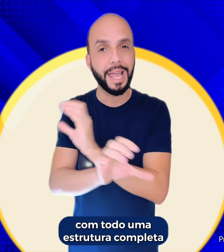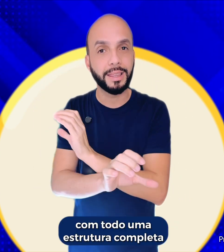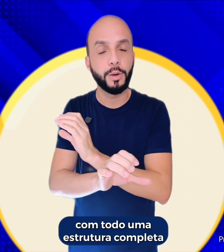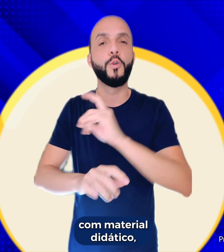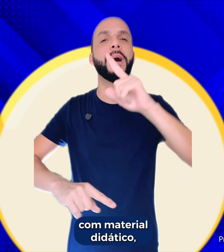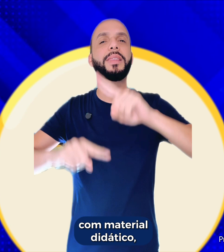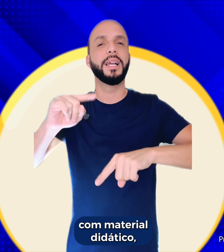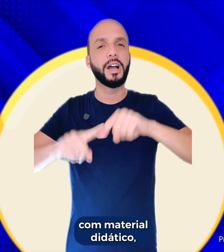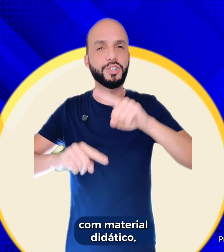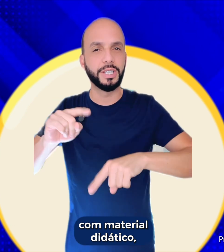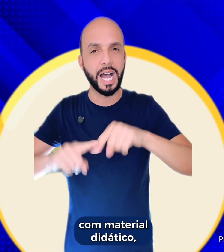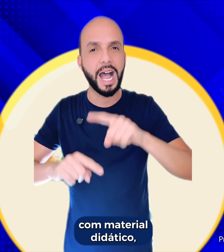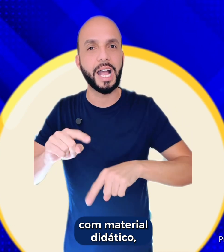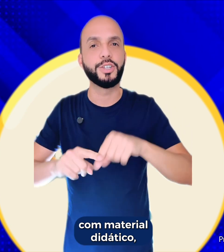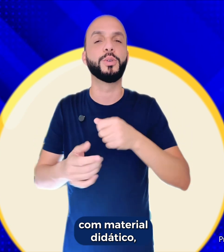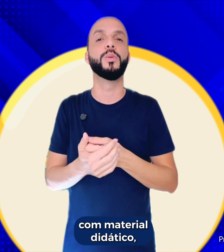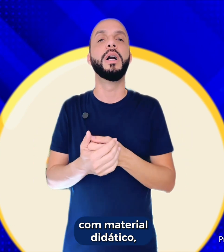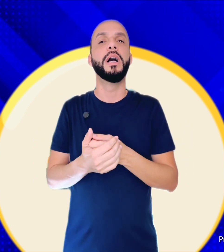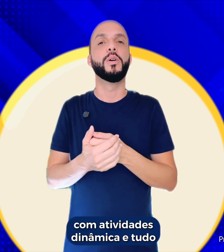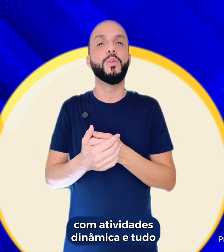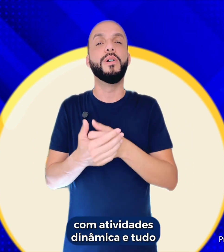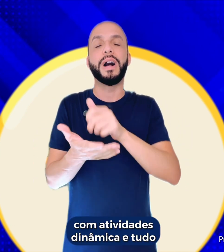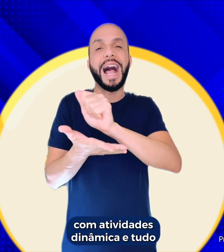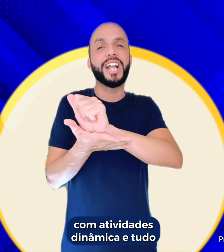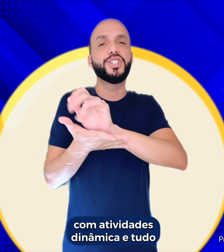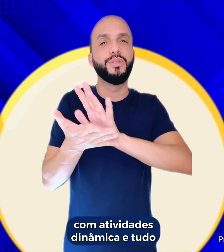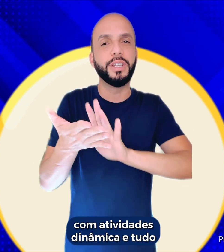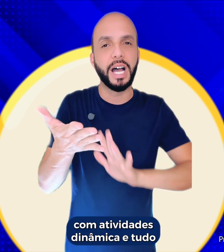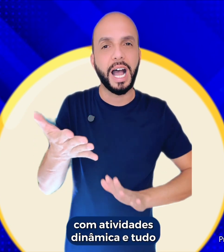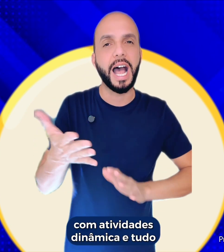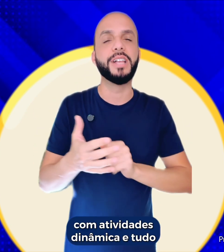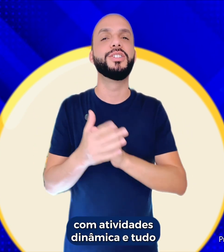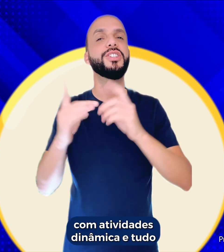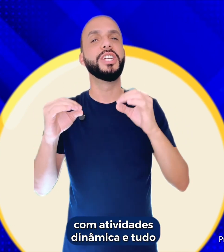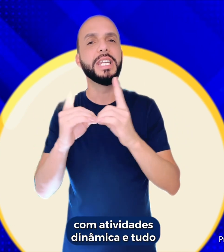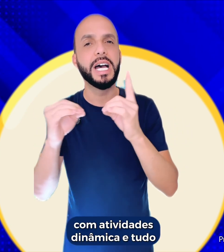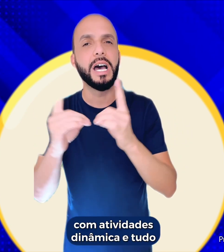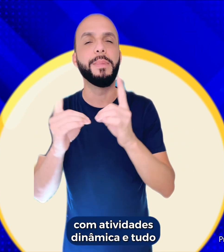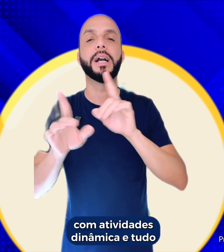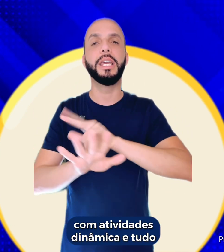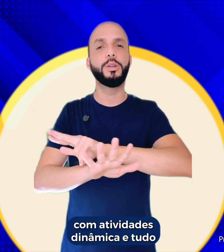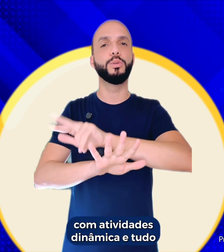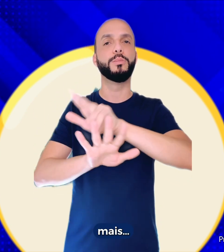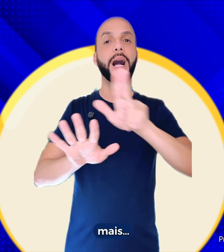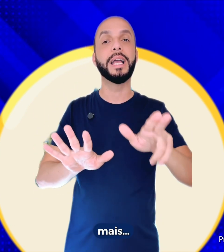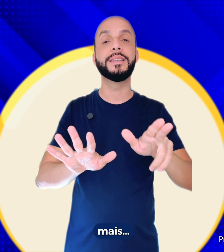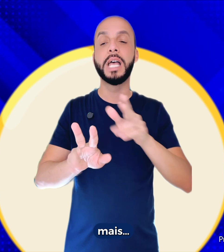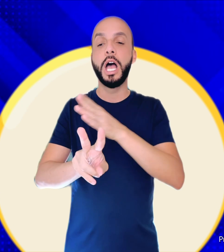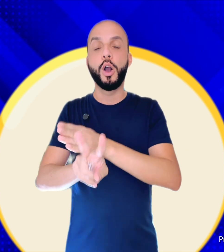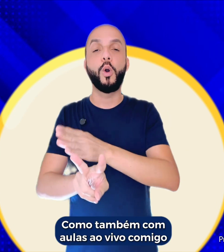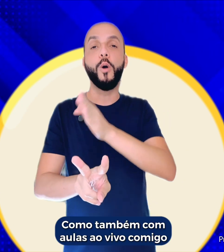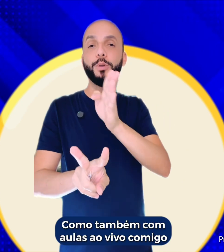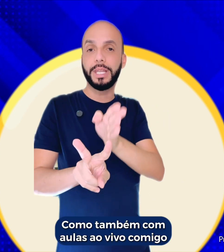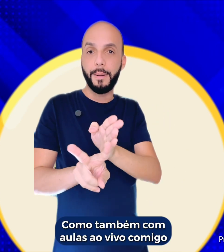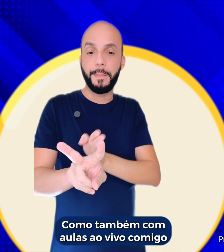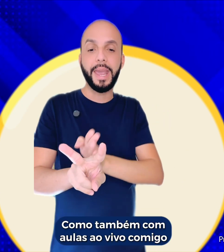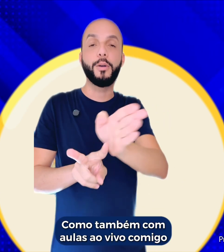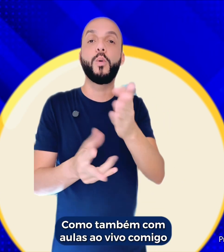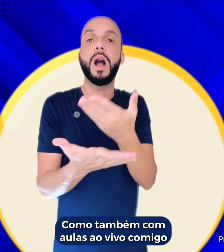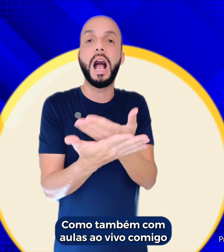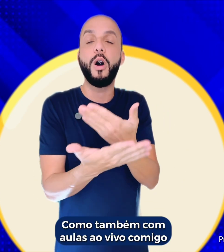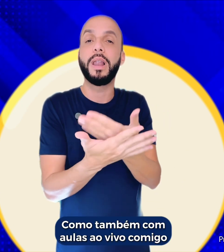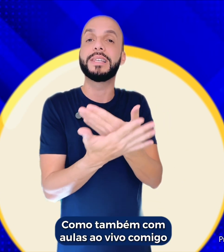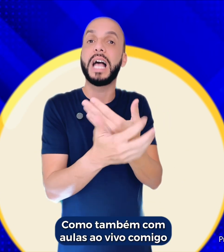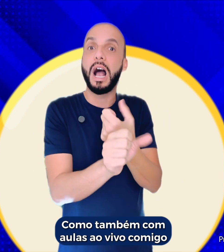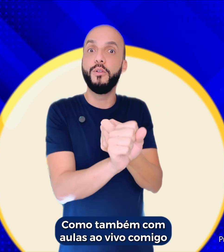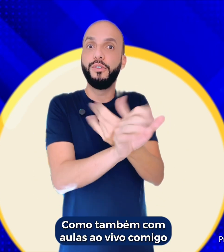completa, com material didático, com atividades, dinâmica e tudo mais, como também